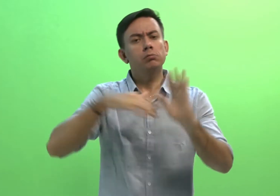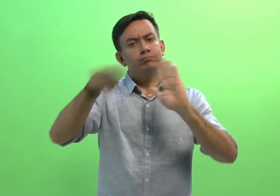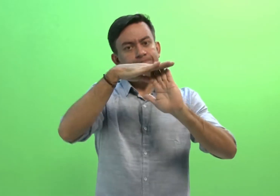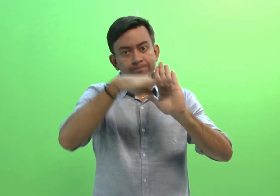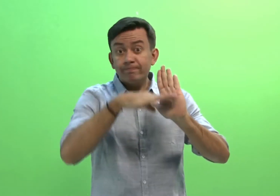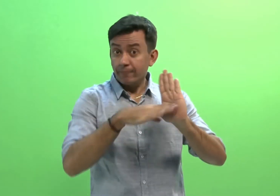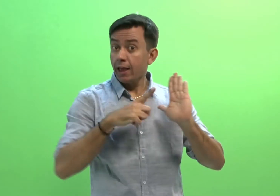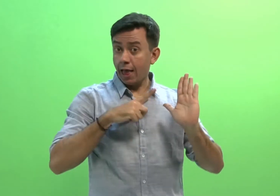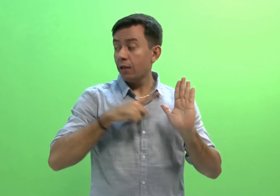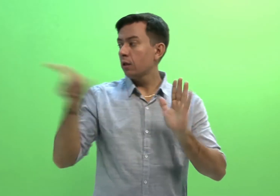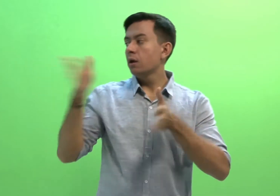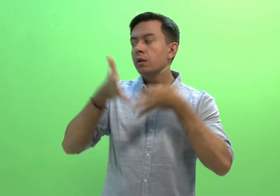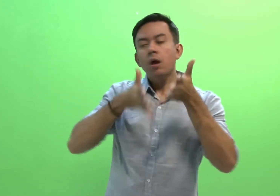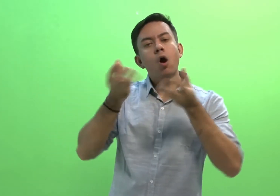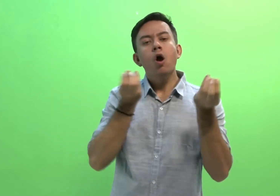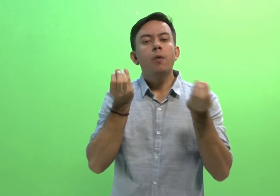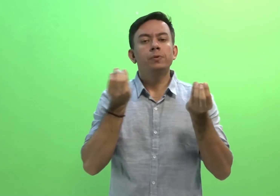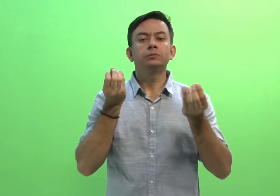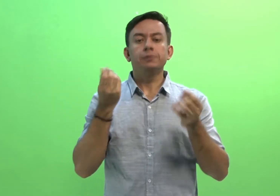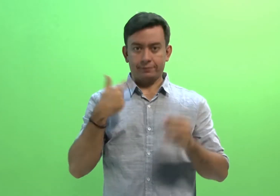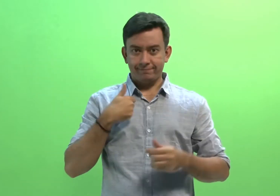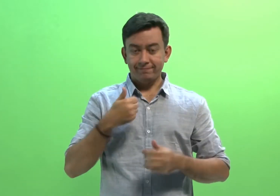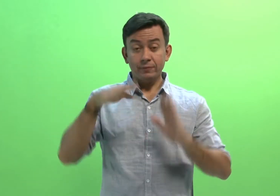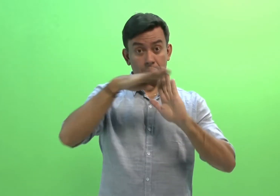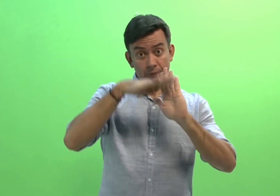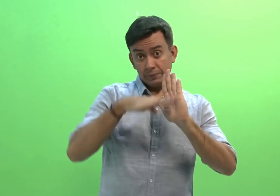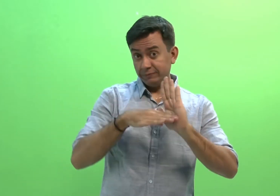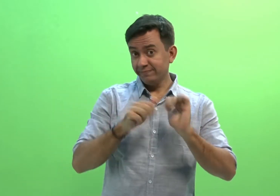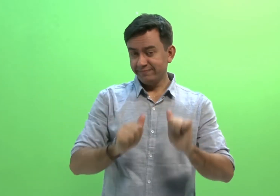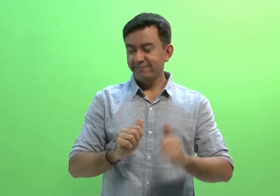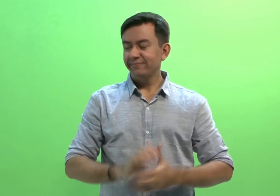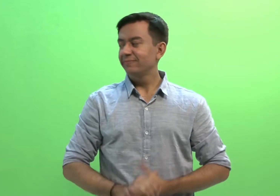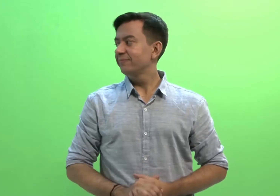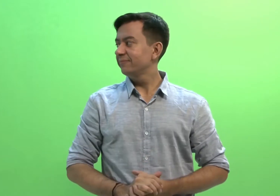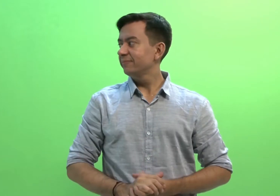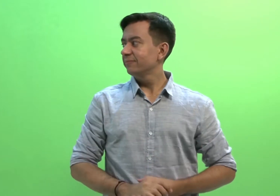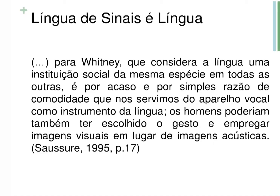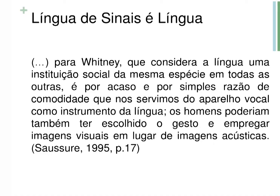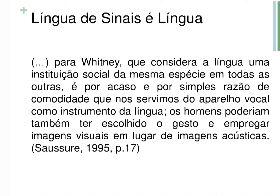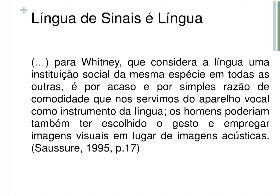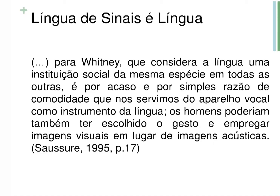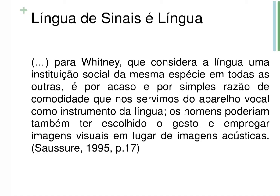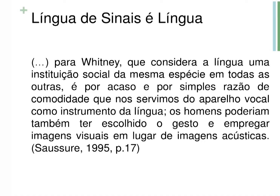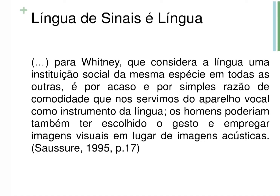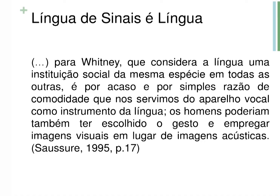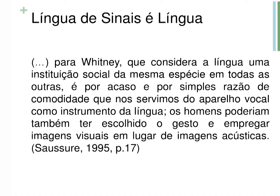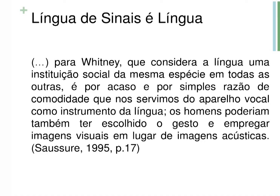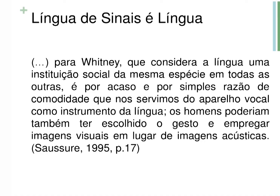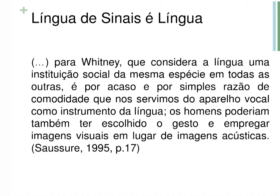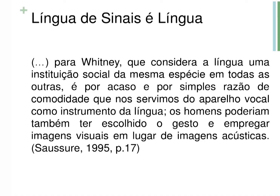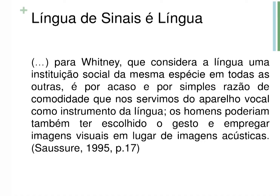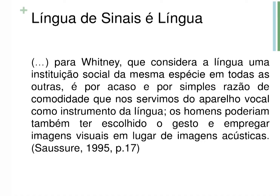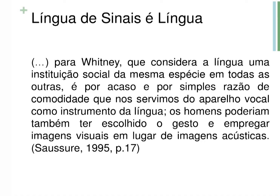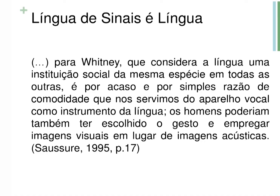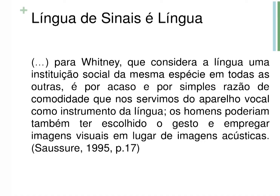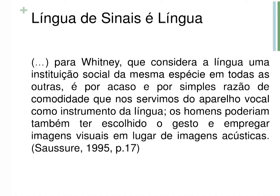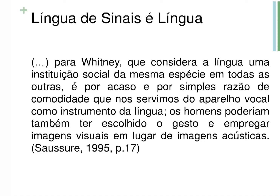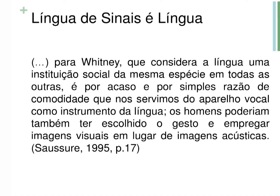E outros autores também já pesquisaram sobre a legitimidade da Libras. Várias foram